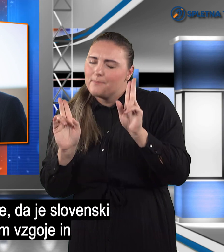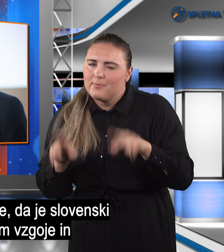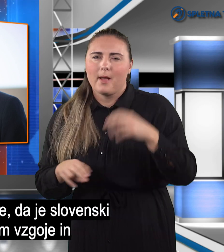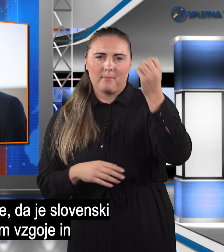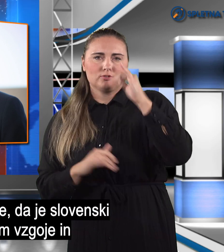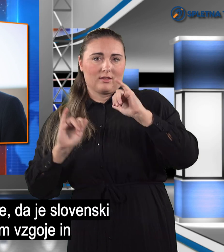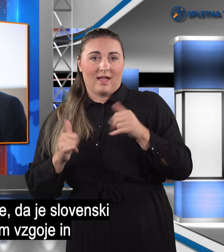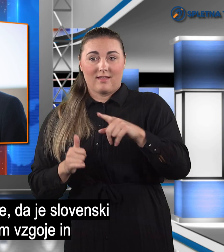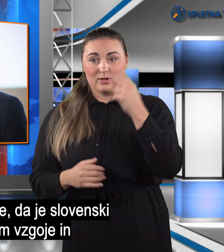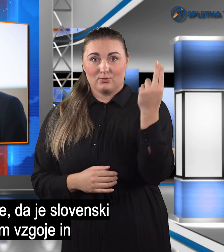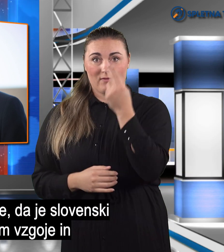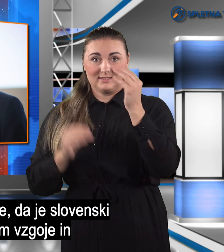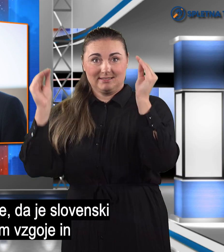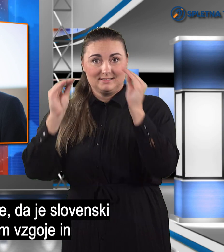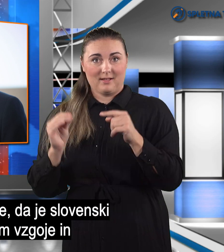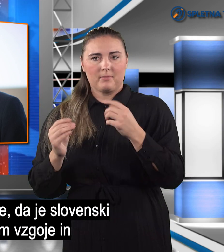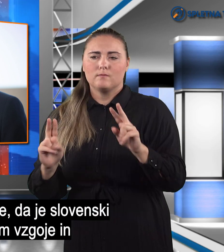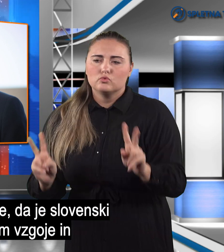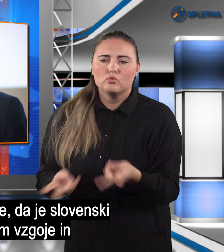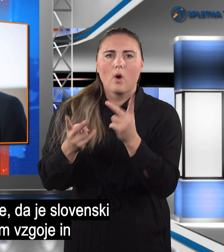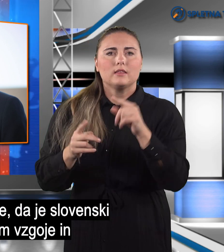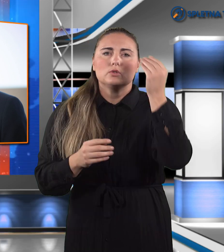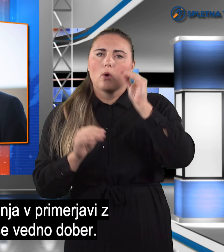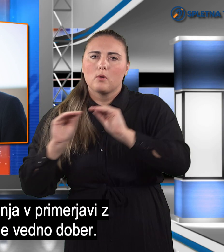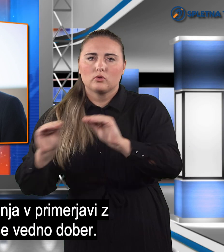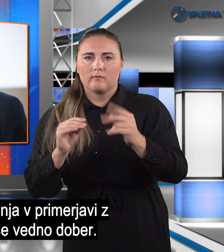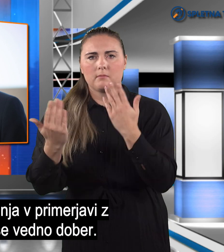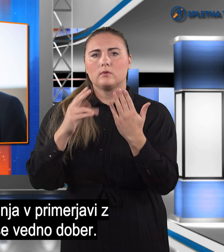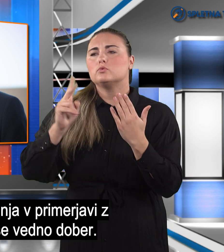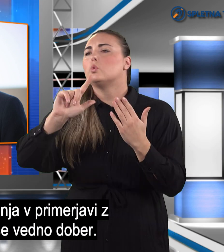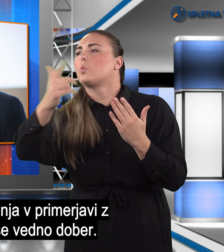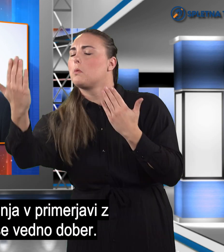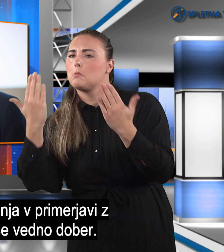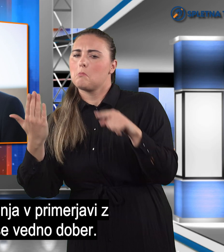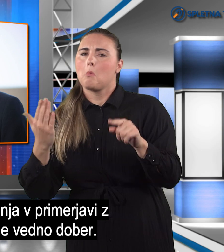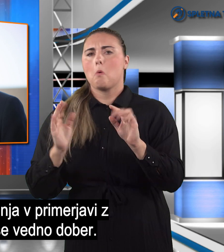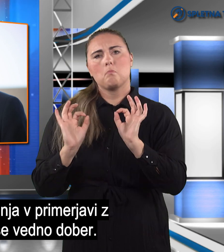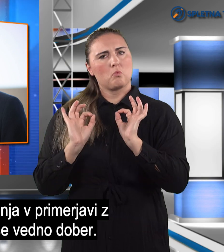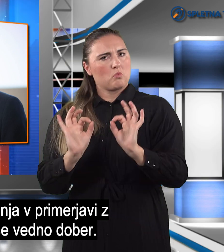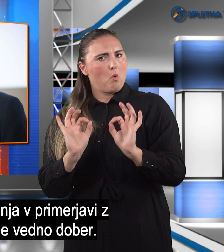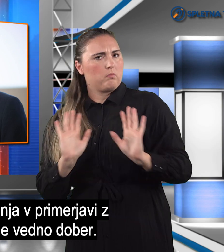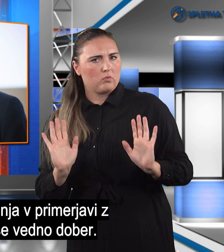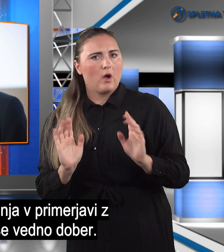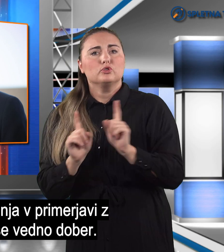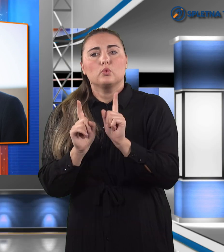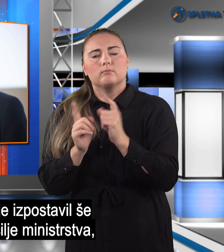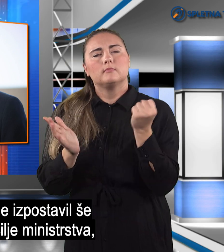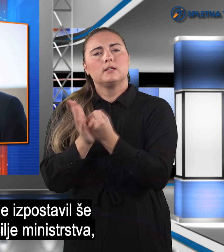Prepričan je, da je slovenski sistem vzgoje in izobraževanja v primerjavi z drugimi še vedno dober. Pri tem je izpostavil